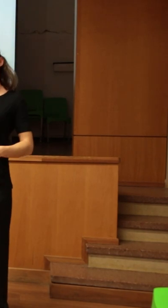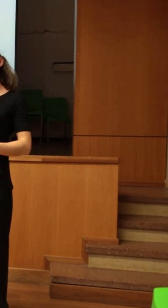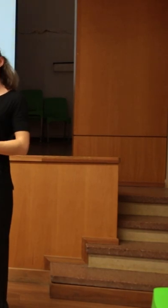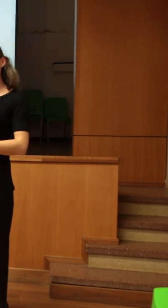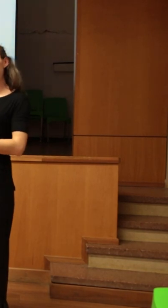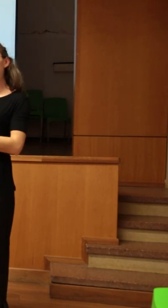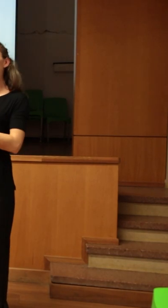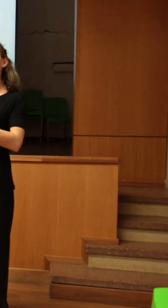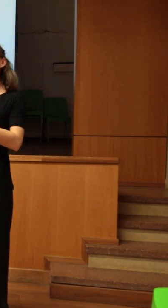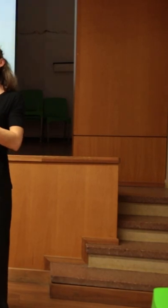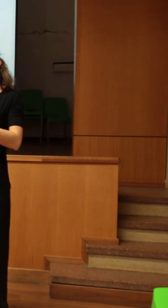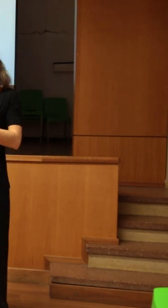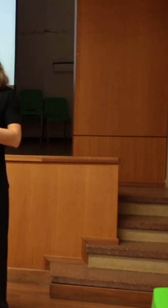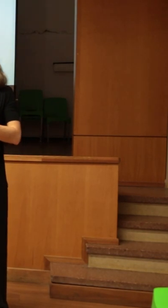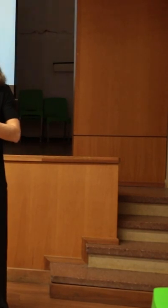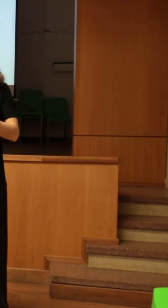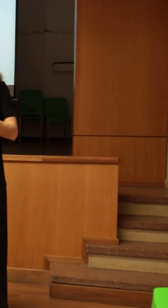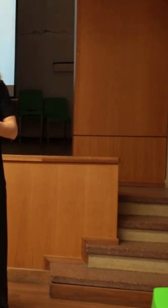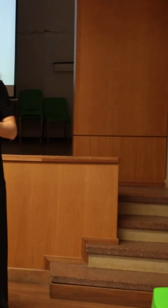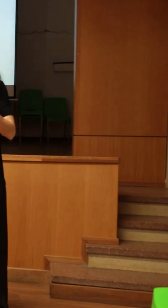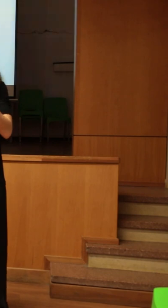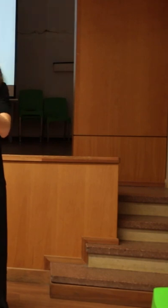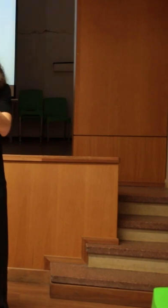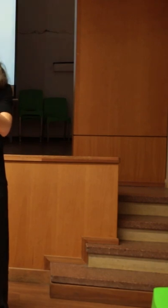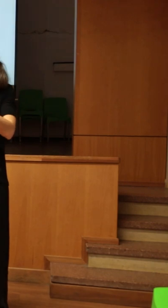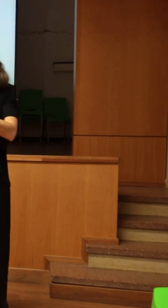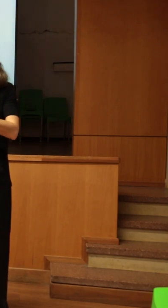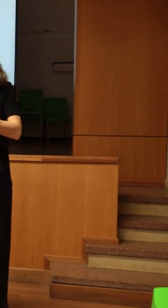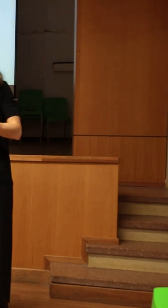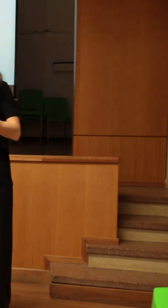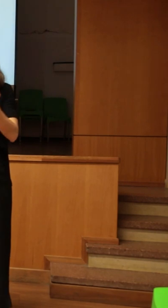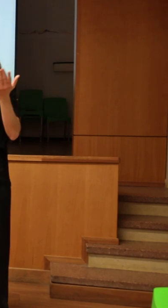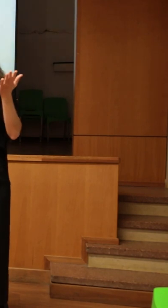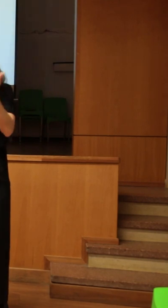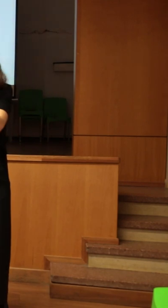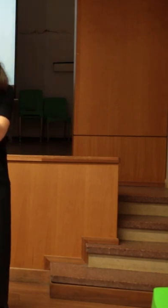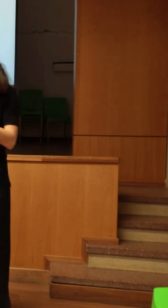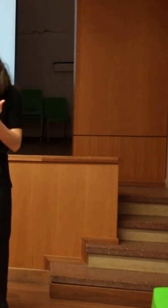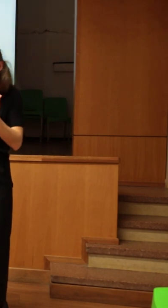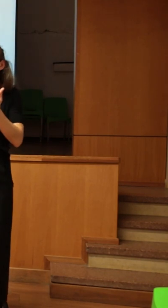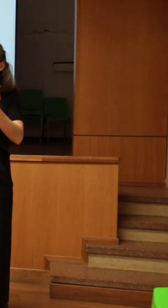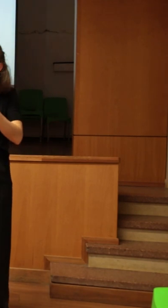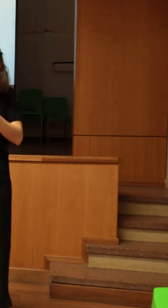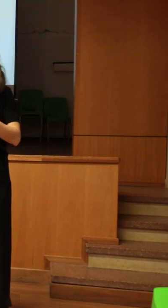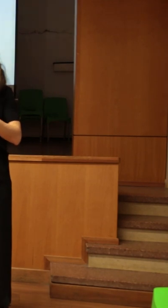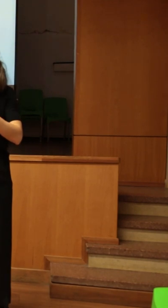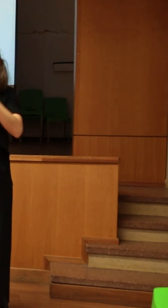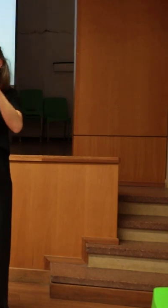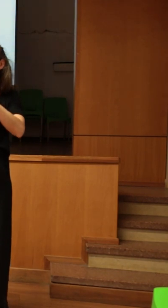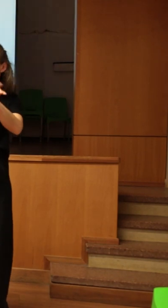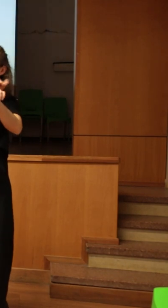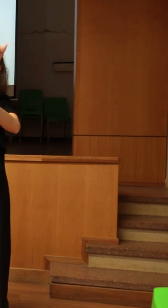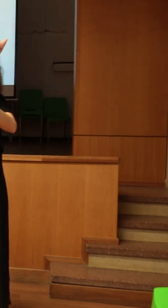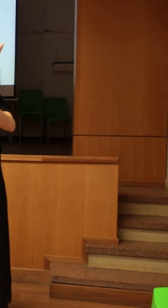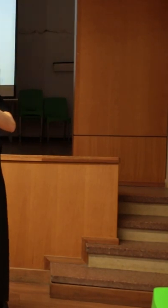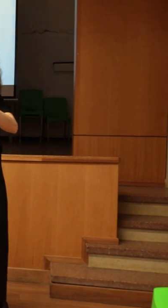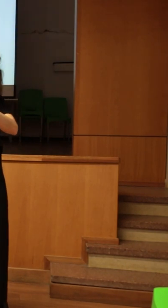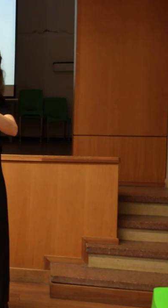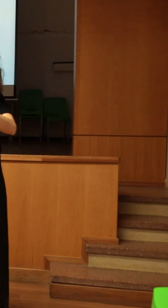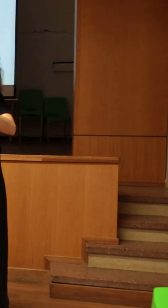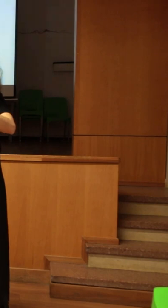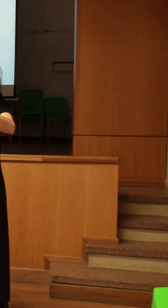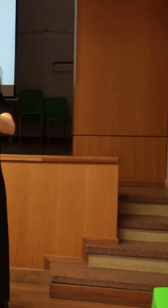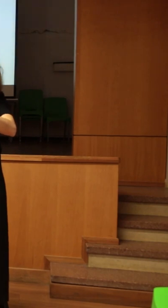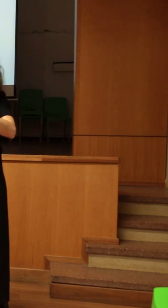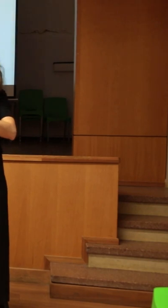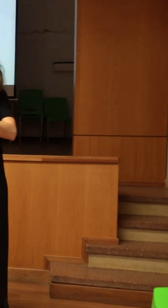ti, cómo hay tantos jóvenes, ¿no? Jóvenes estudiantes, jóvenes ya egresados, a los cuales